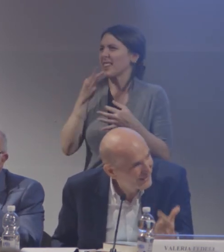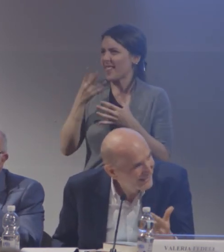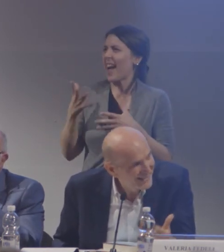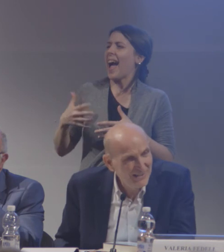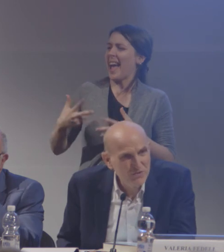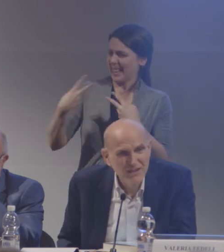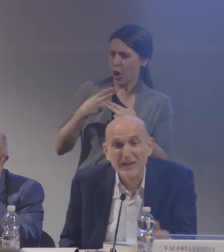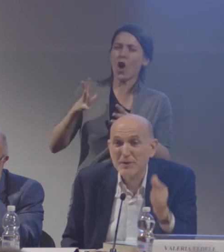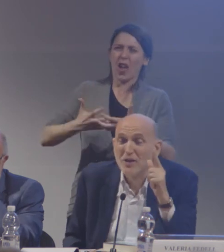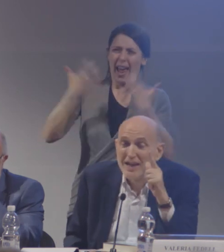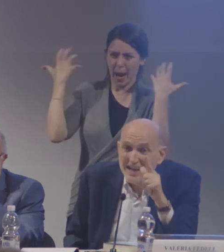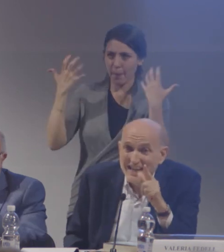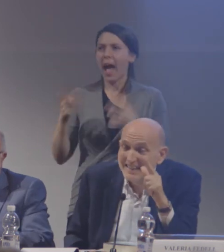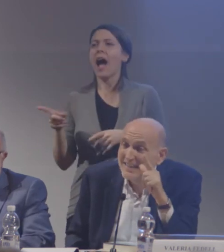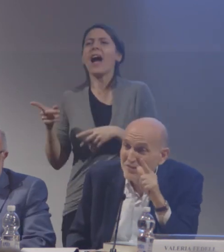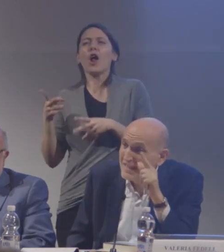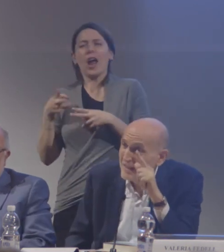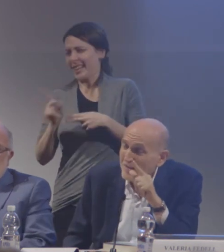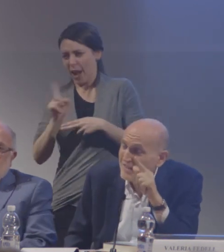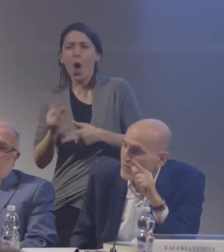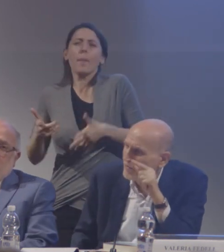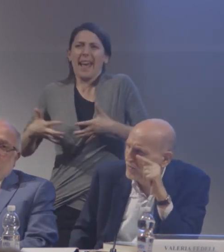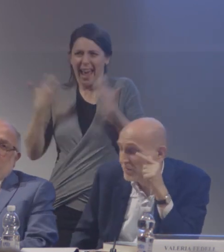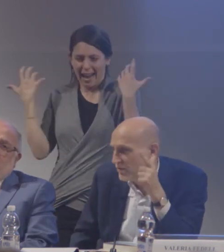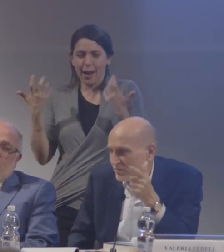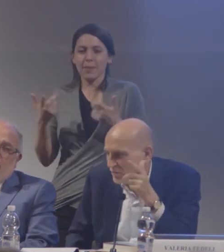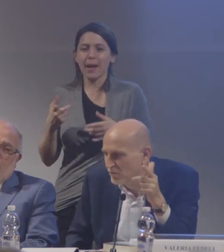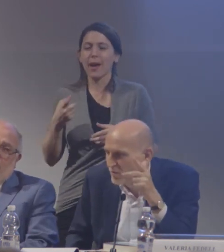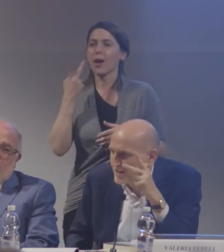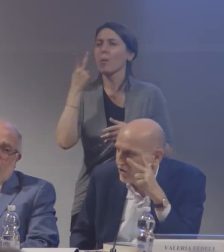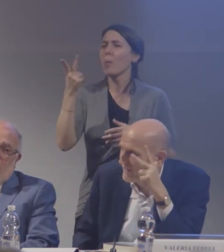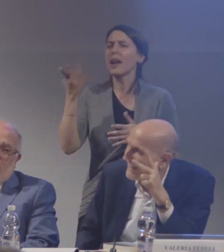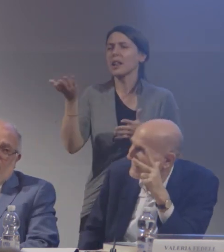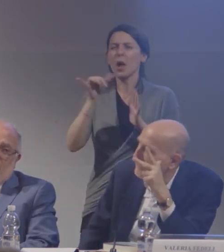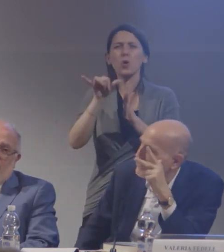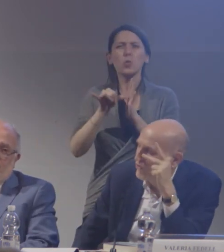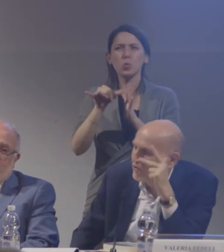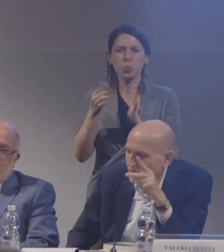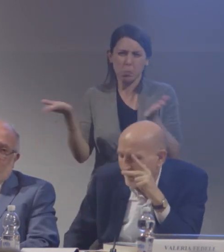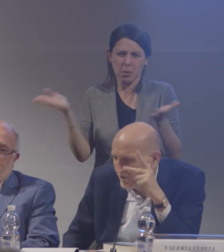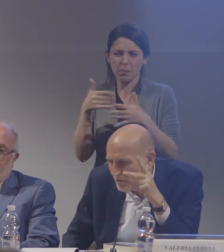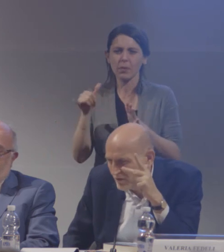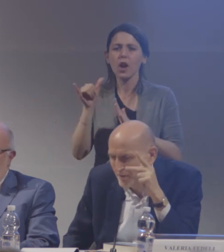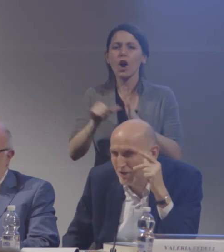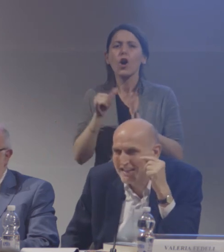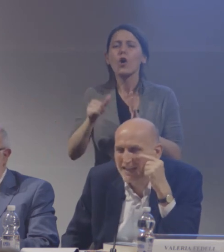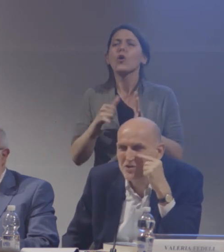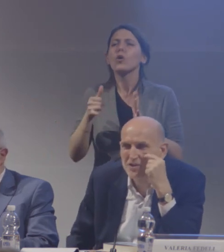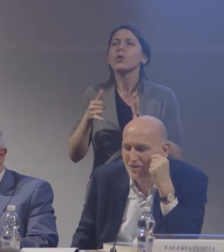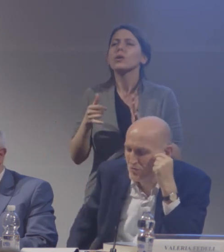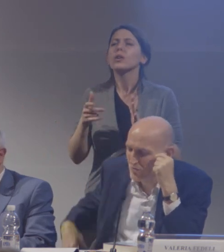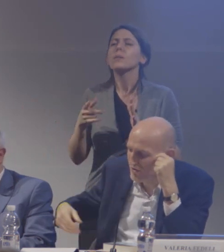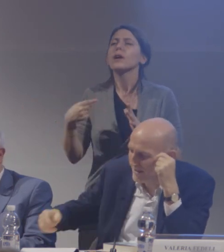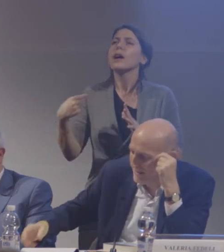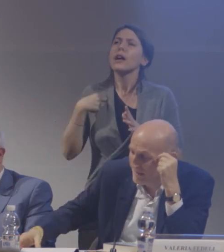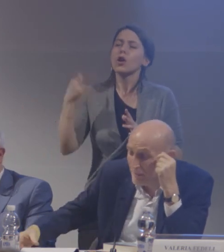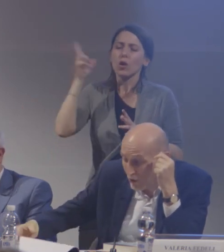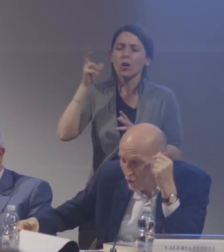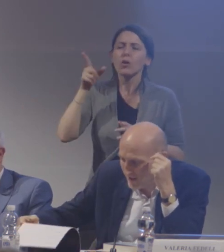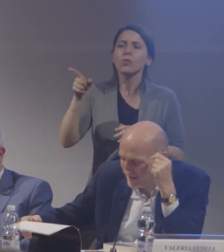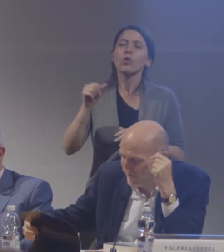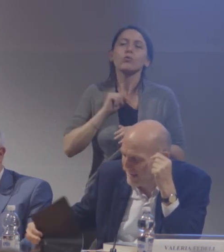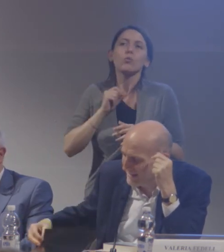si arrabbiava se non veniva interrotto e non si era capito. E andate a vedere, perché su YouTube o dovunque si trova nell'archivio sonoro, è una delle poche tracce di discussione che